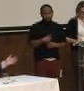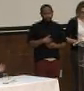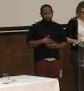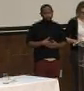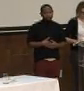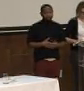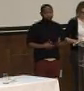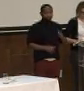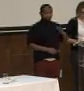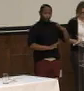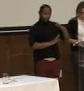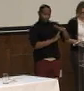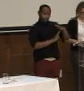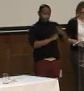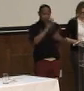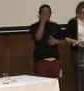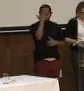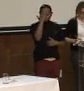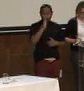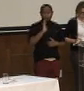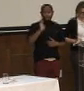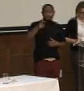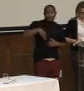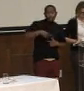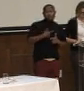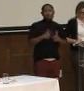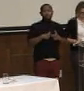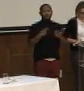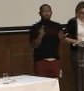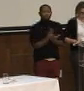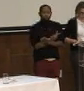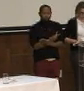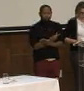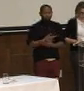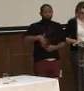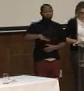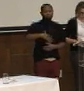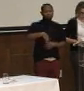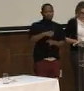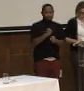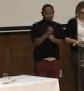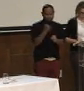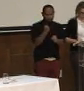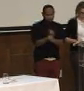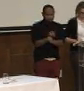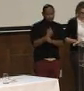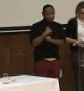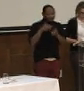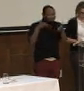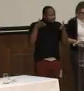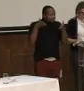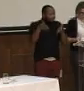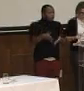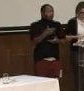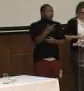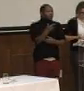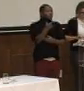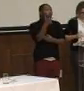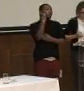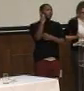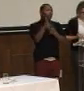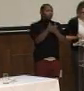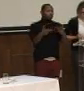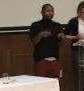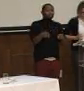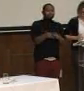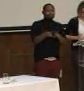O reitor deve saber bem os problemas que estão acontecendo com as obras, né? Eu queria focar num outro aspecto também que eu